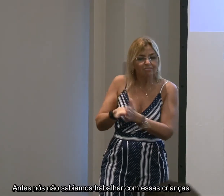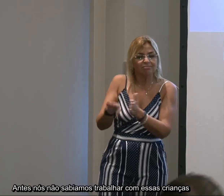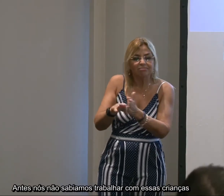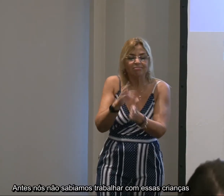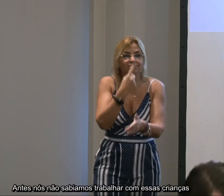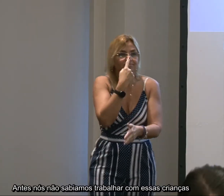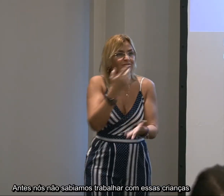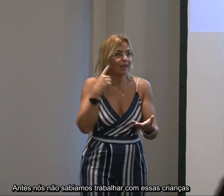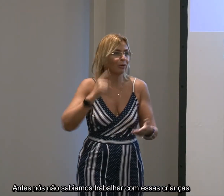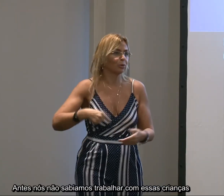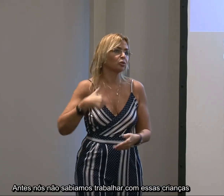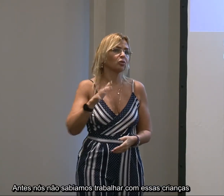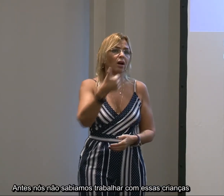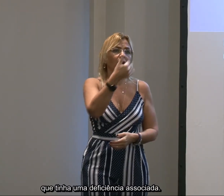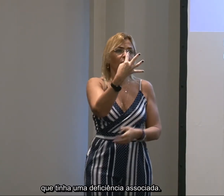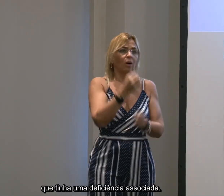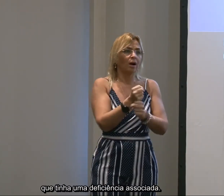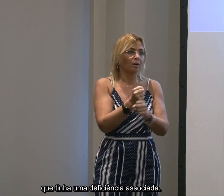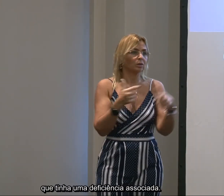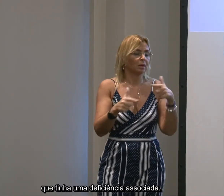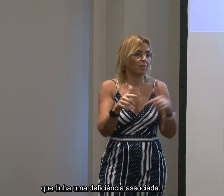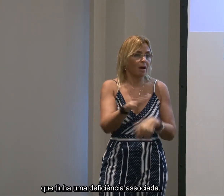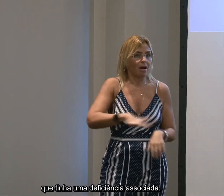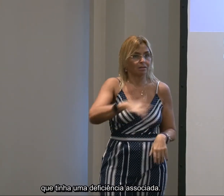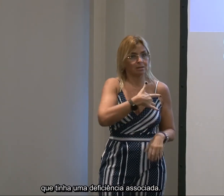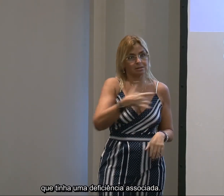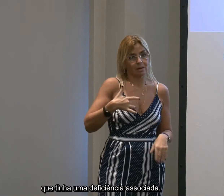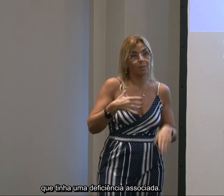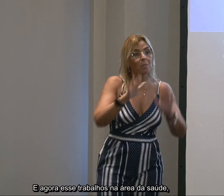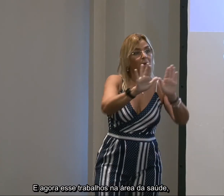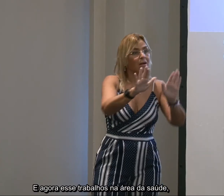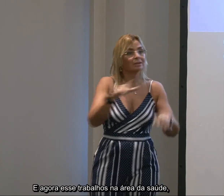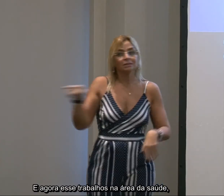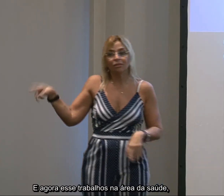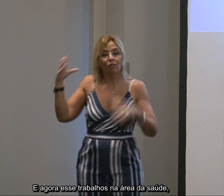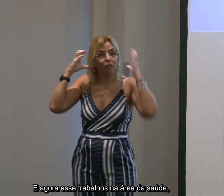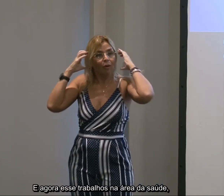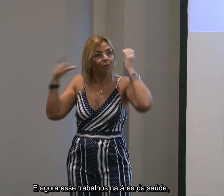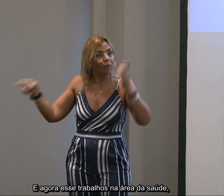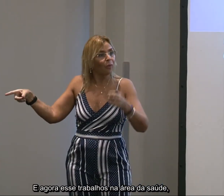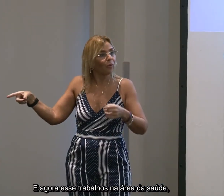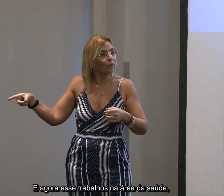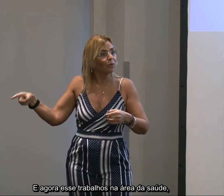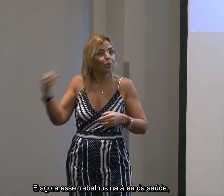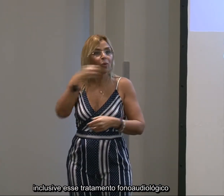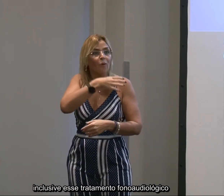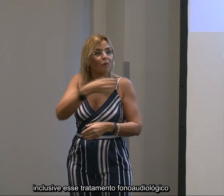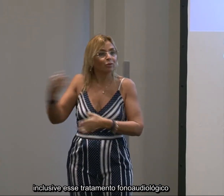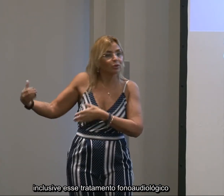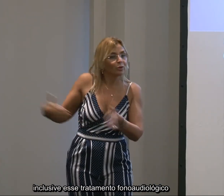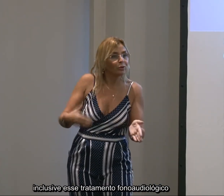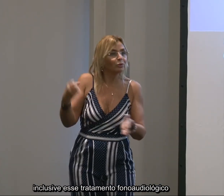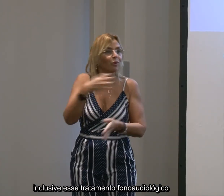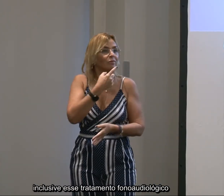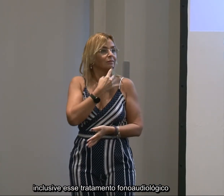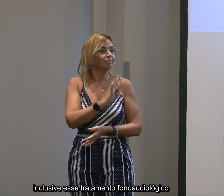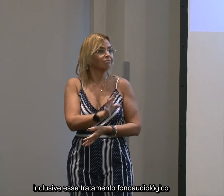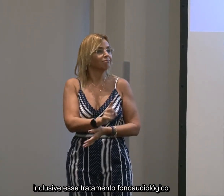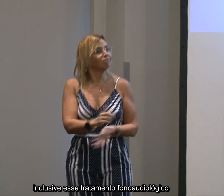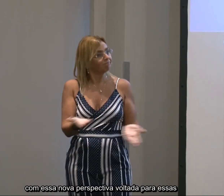gente não sabia trabalhar com essas crianças que tinham uma deficiência associada. E agora esse trabalho na área da saúde, inclusive esse tratamento fonoaudiológico, com